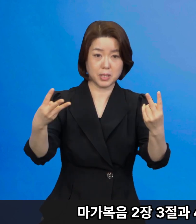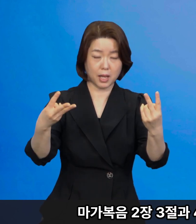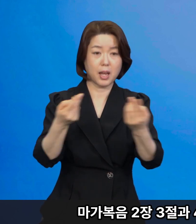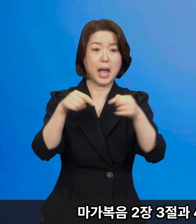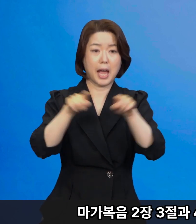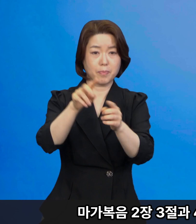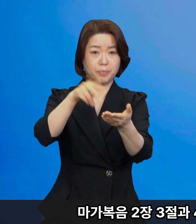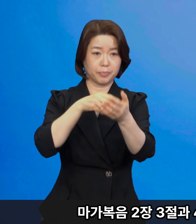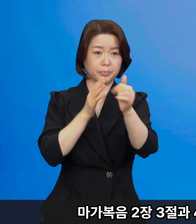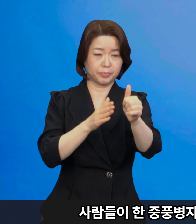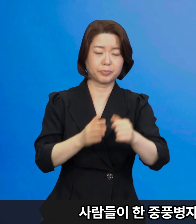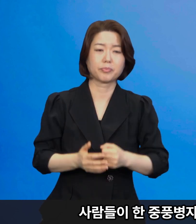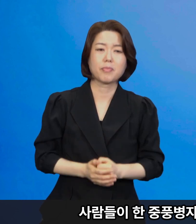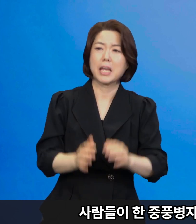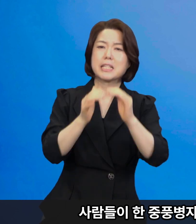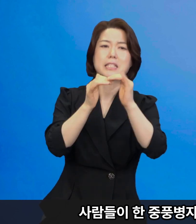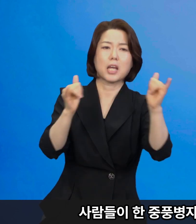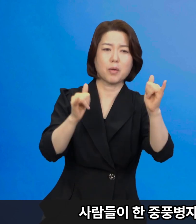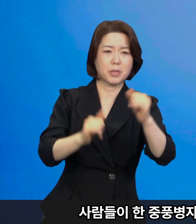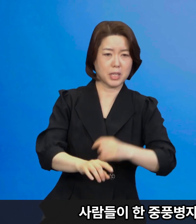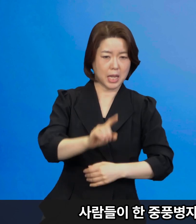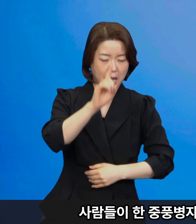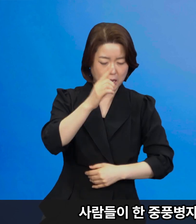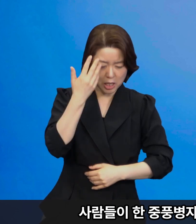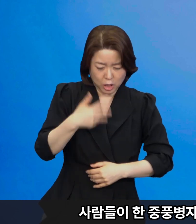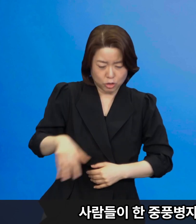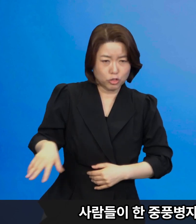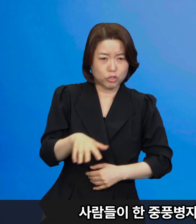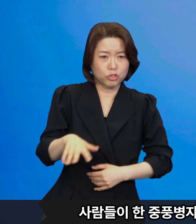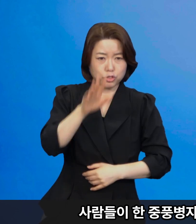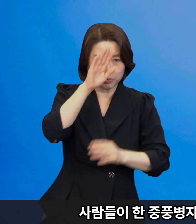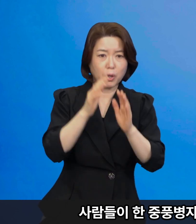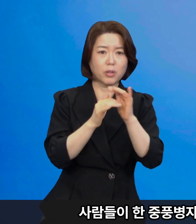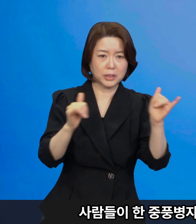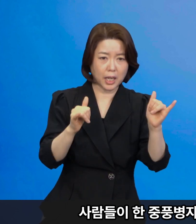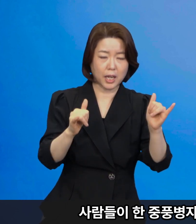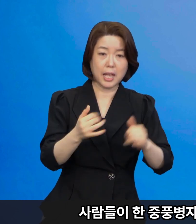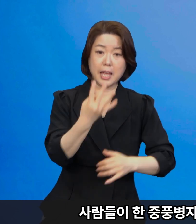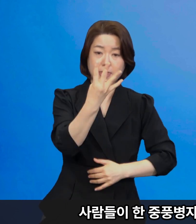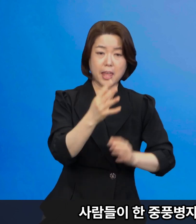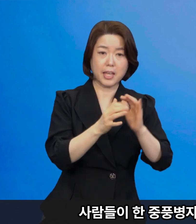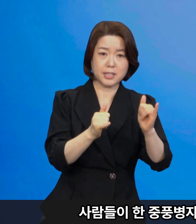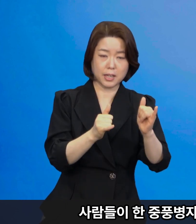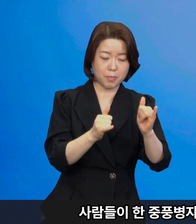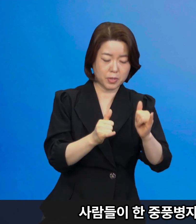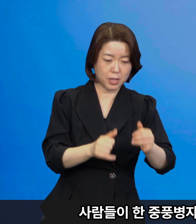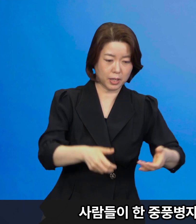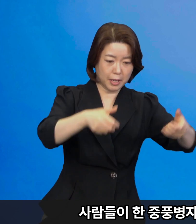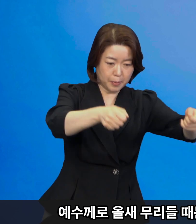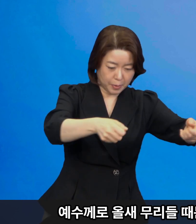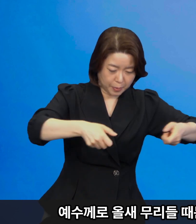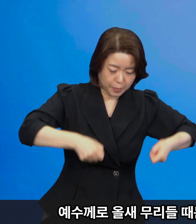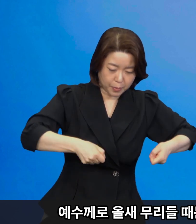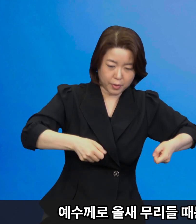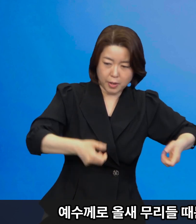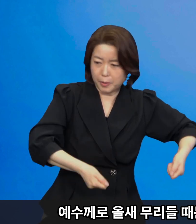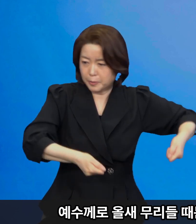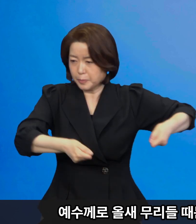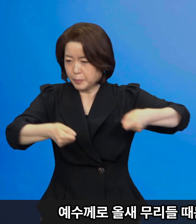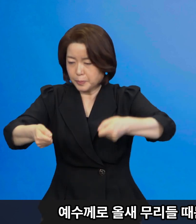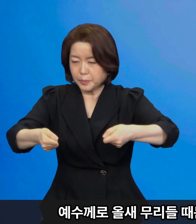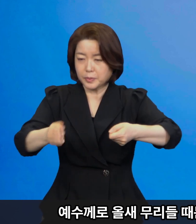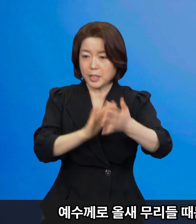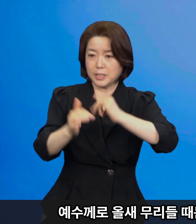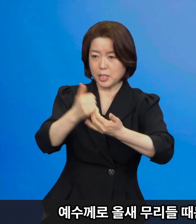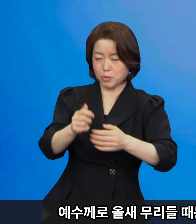함께 읽겠습니다. 사람들이 한 중풍병자를 네 사람에게 메어가지고 예수께로